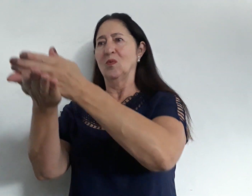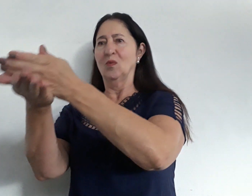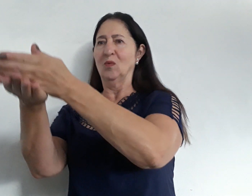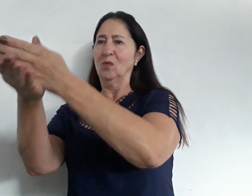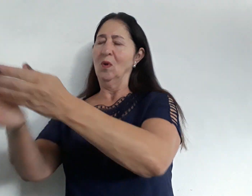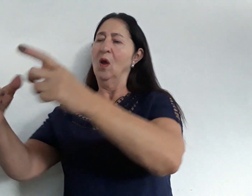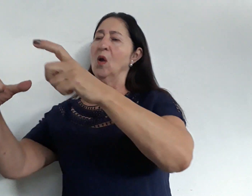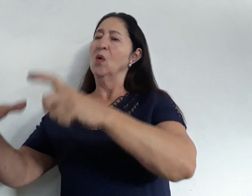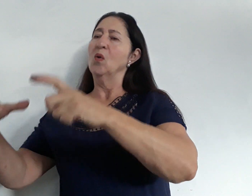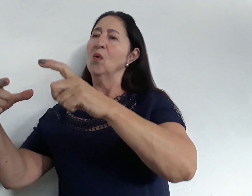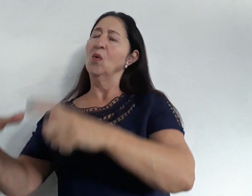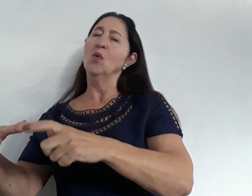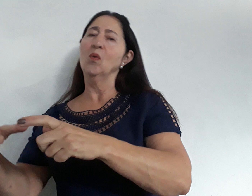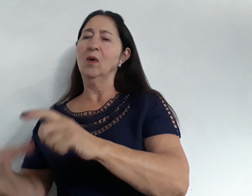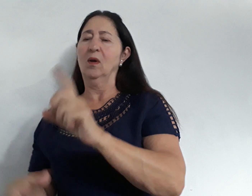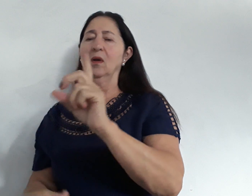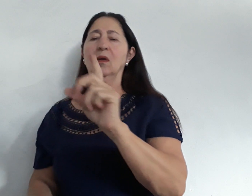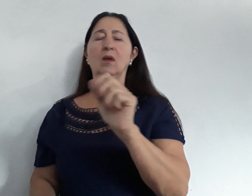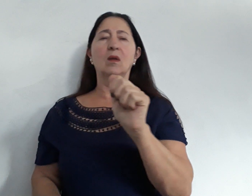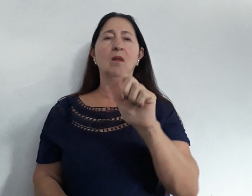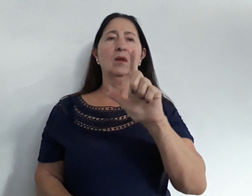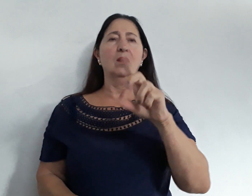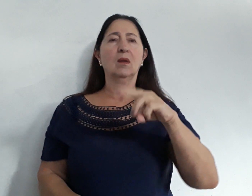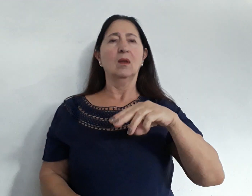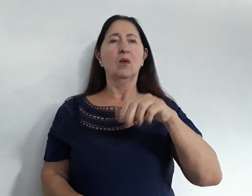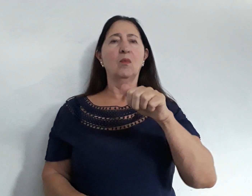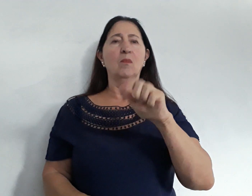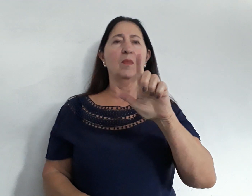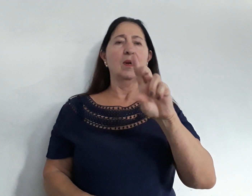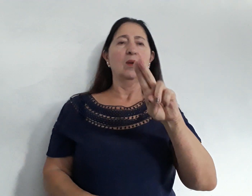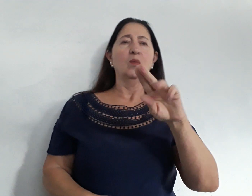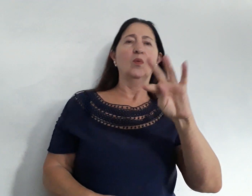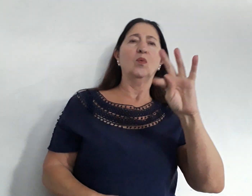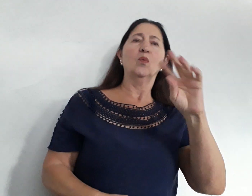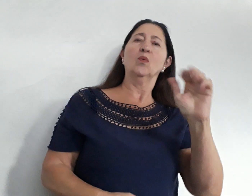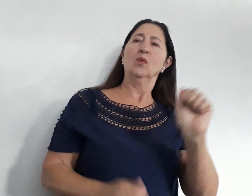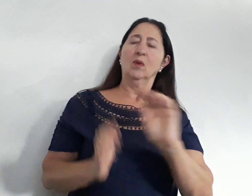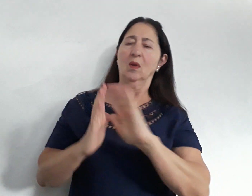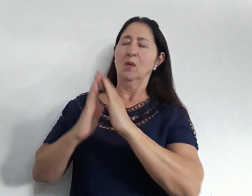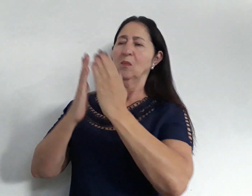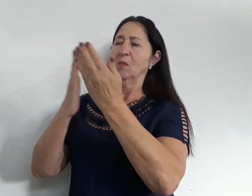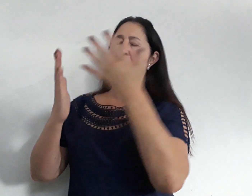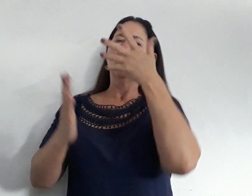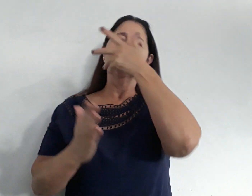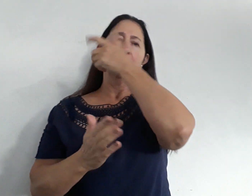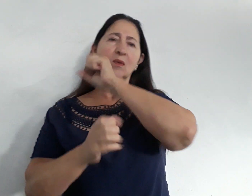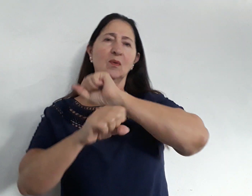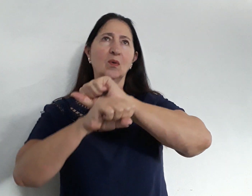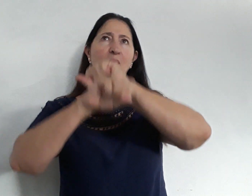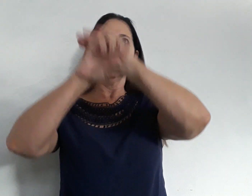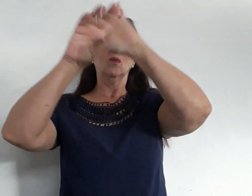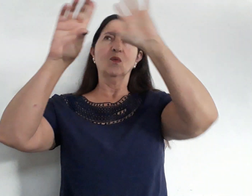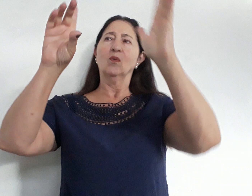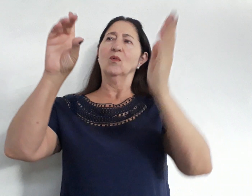Dalmanuta. Palavra da salvação. Glória a vós, Senhor. Meus